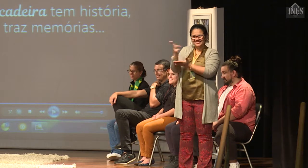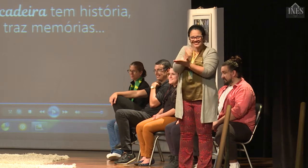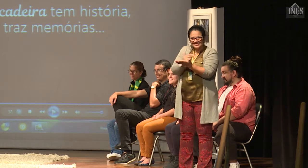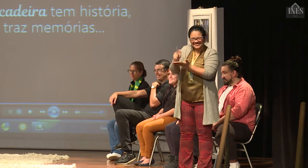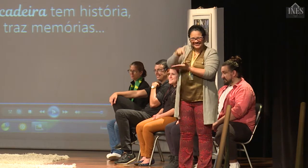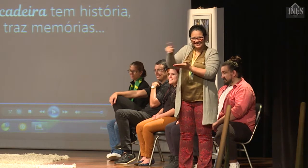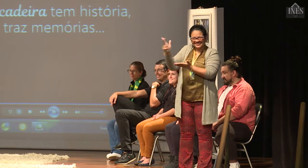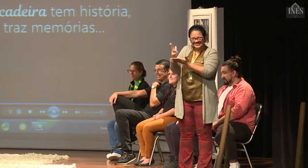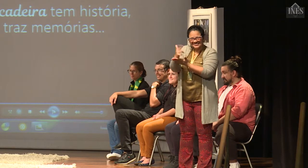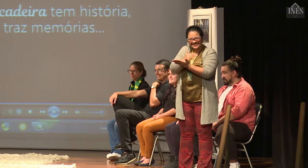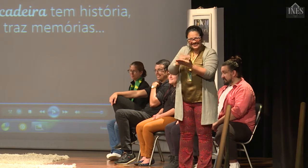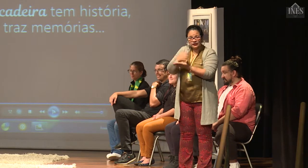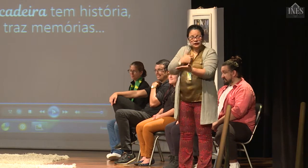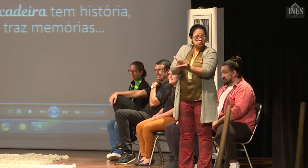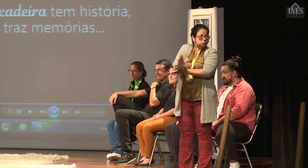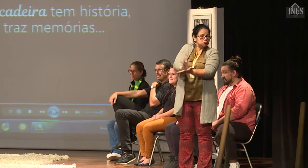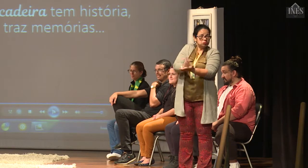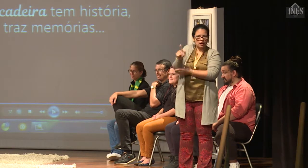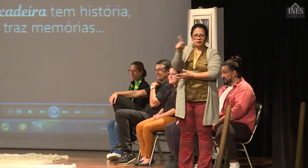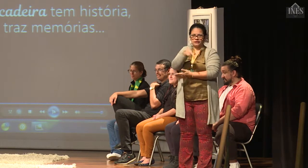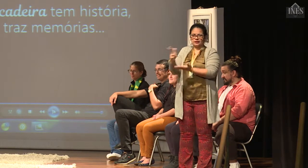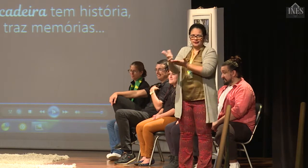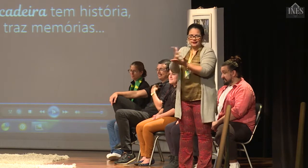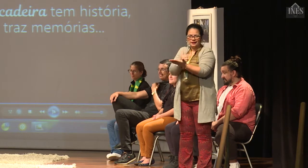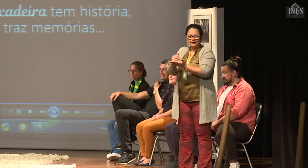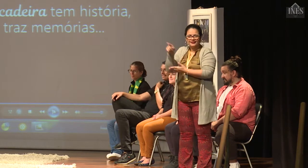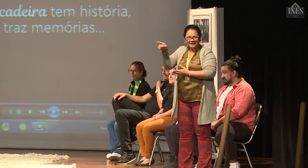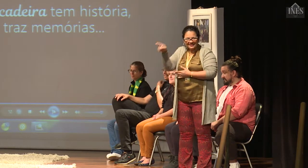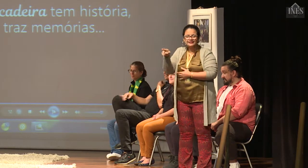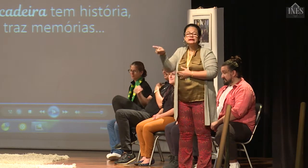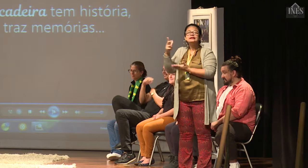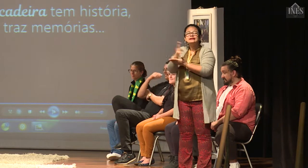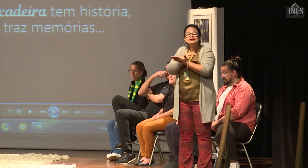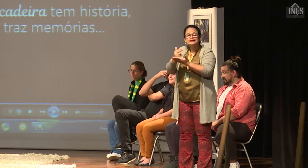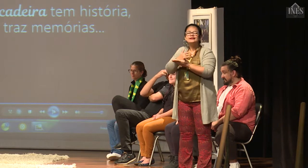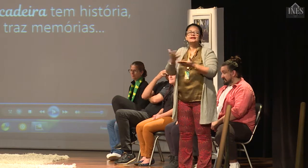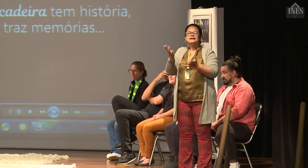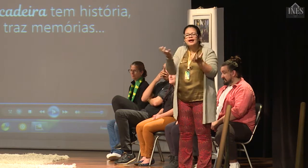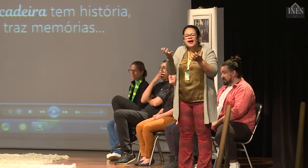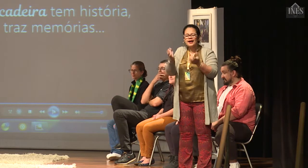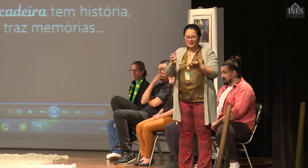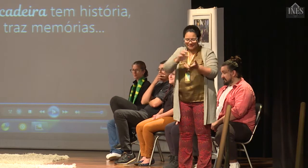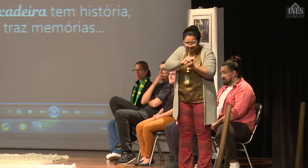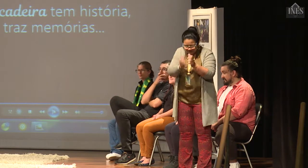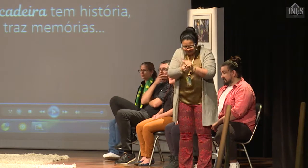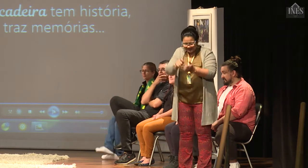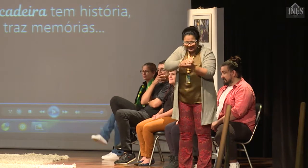os professores de artes fizeram um desenho e eles ficavam incomodados com isso. É que eu